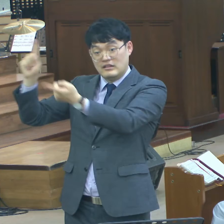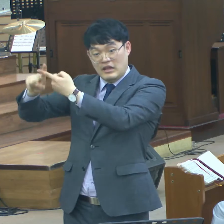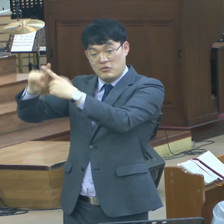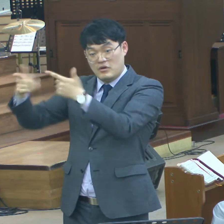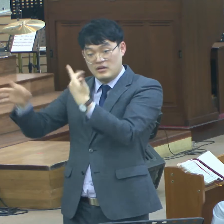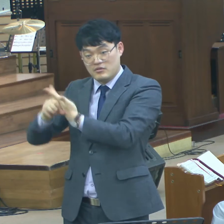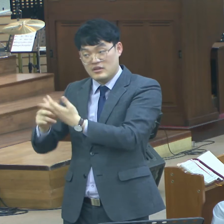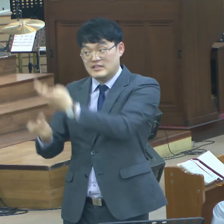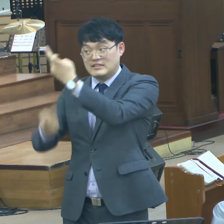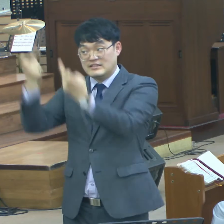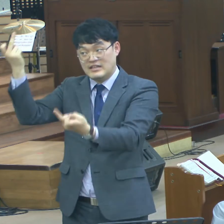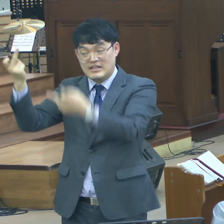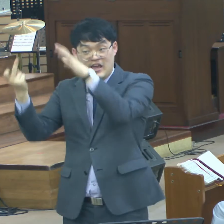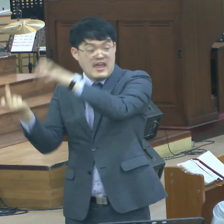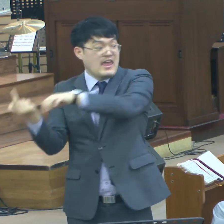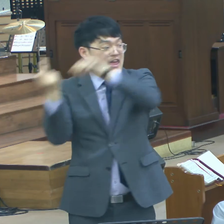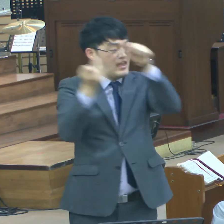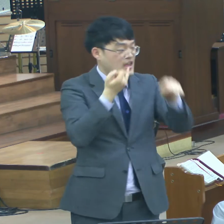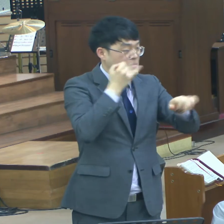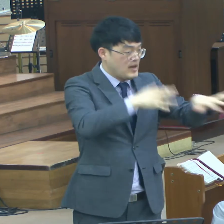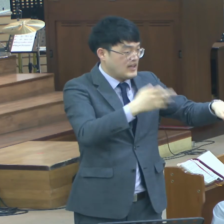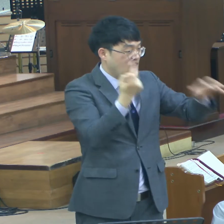예수님이 던져진다고 했는데